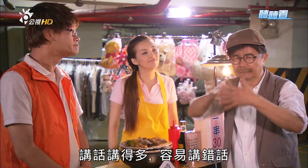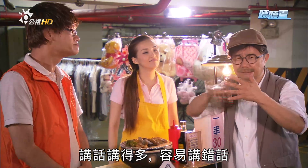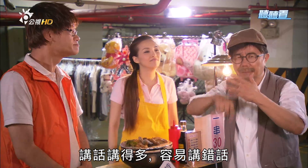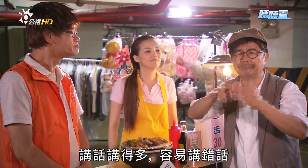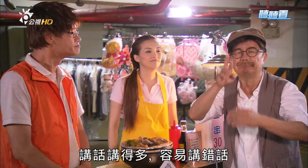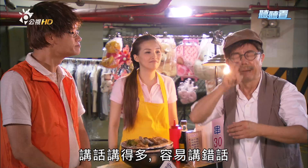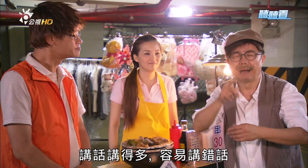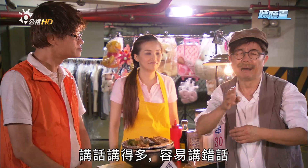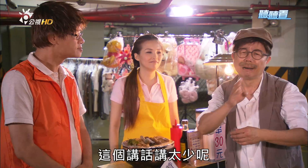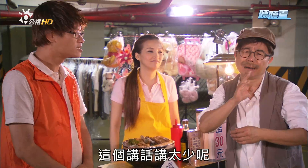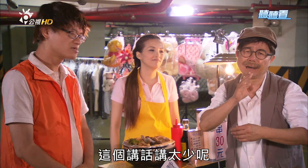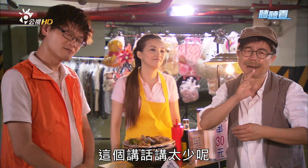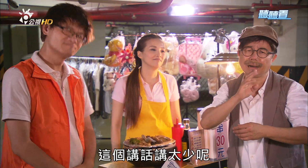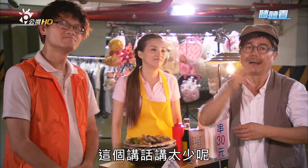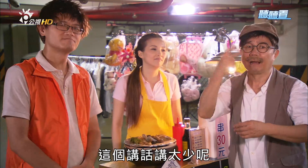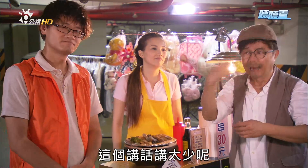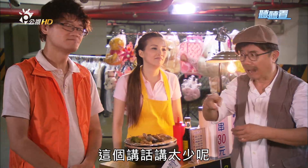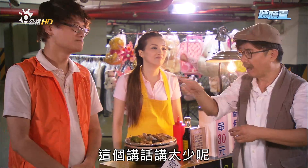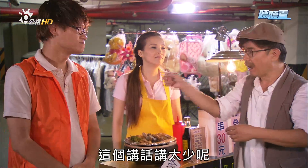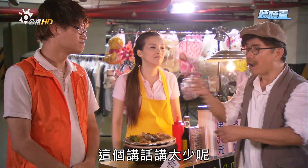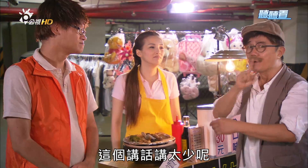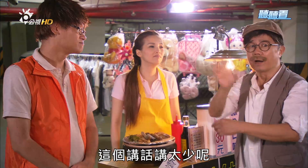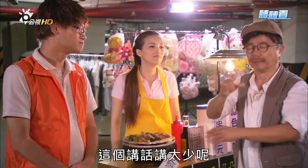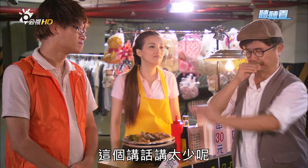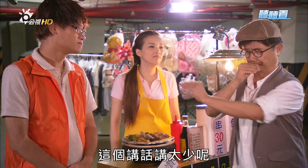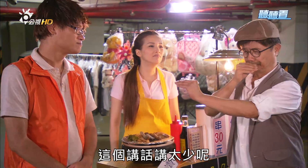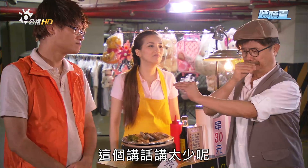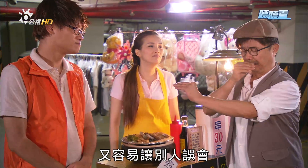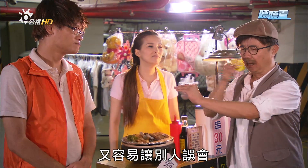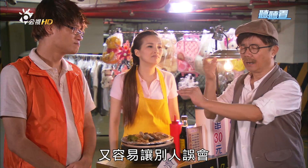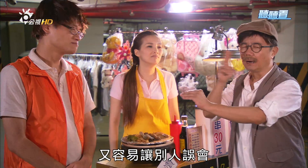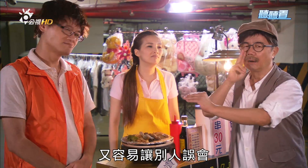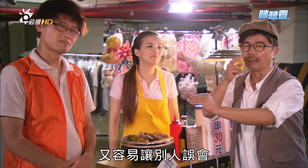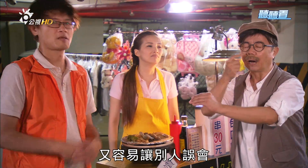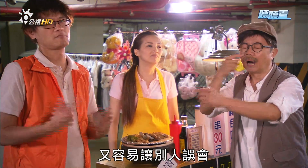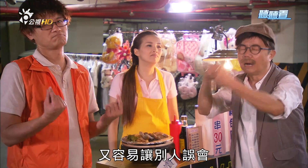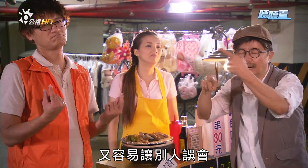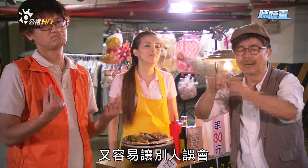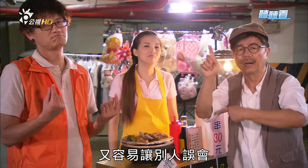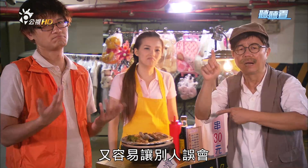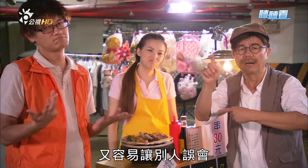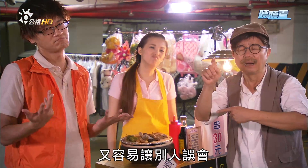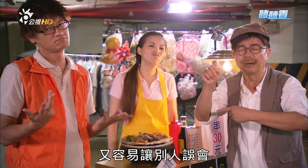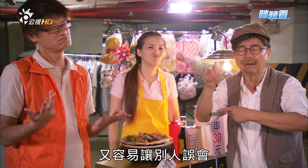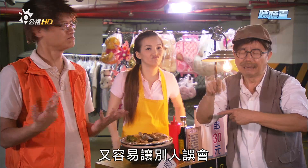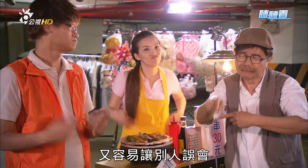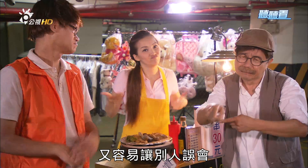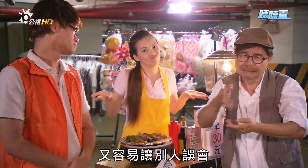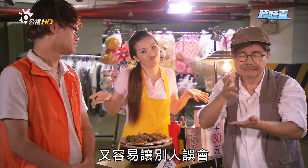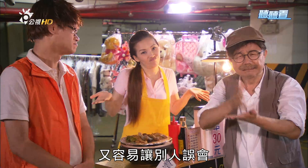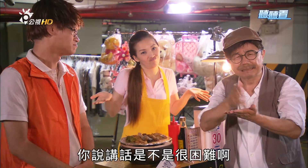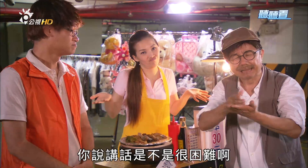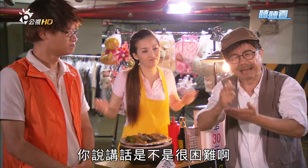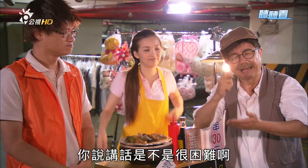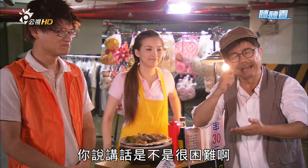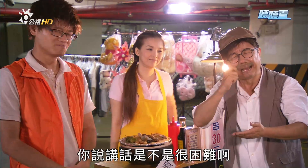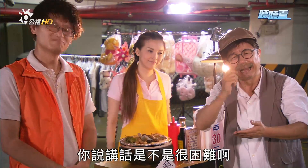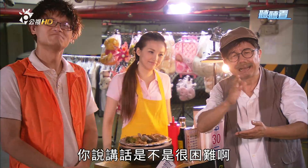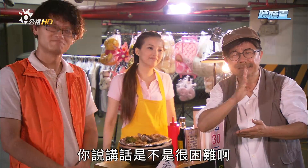话。这个讲话讲太少呢，又容易让别人误会。哎呀，你说讲话是不是